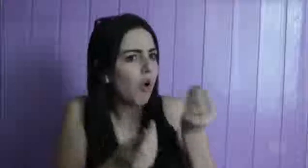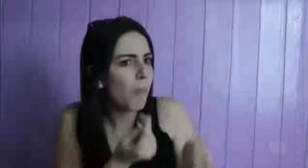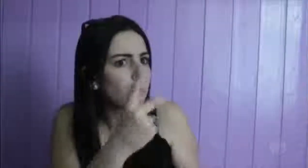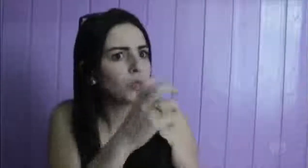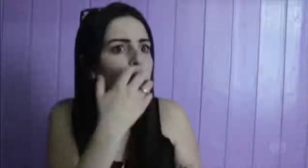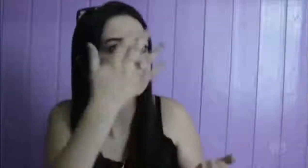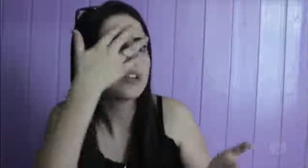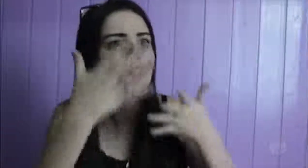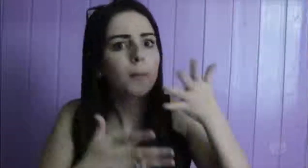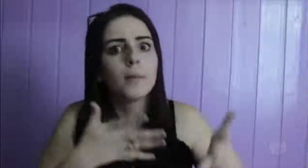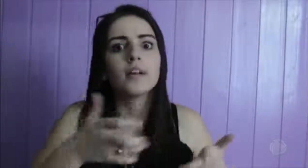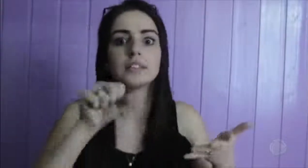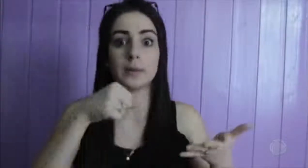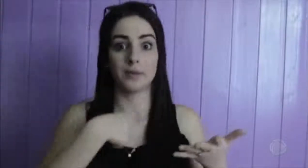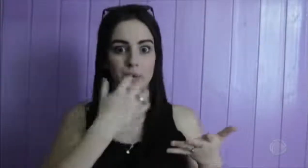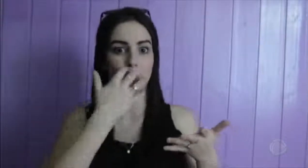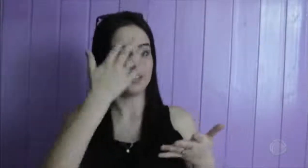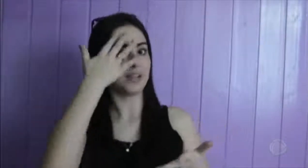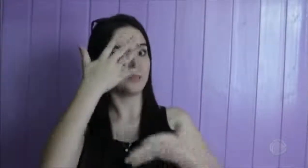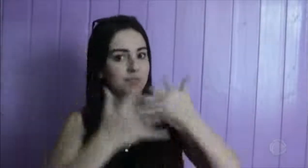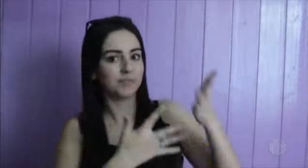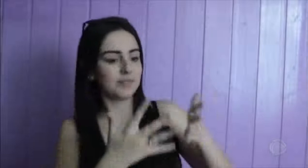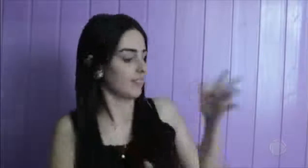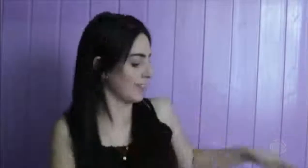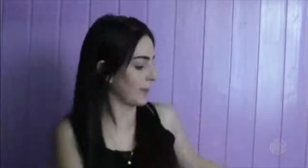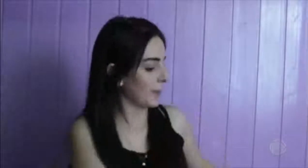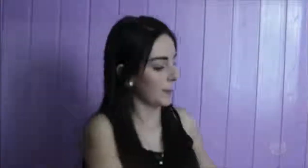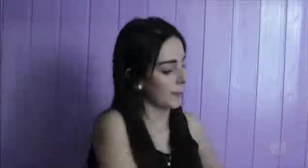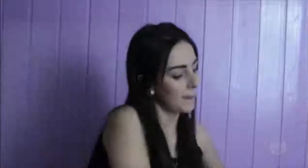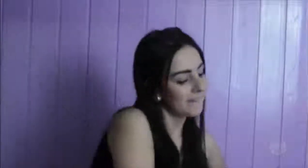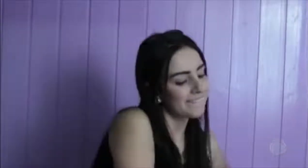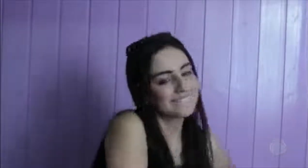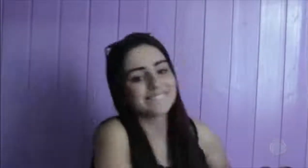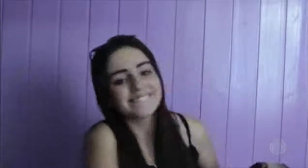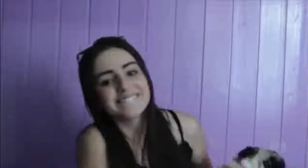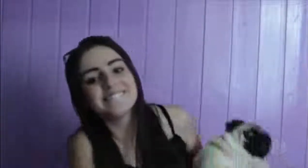Neste trecho, ela diz que Bela é capaz de entender libras.